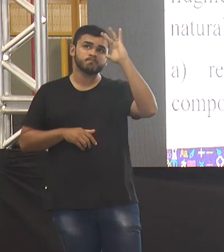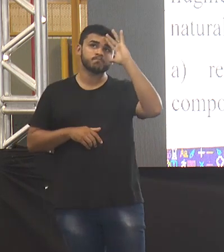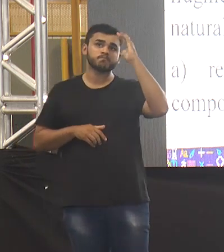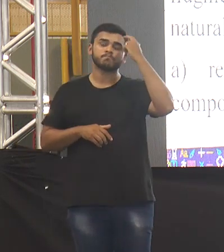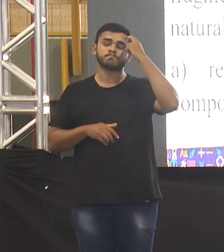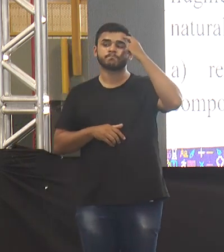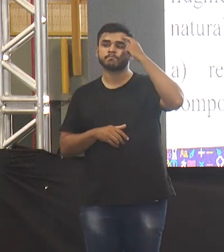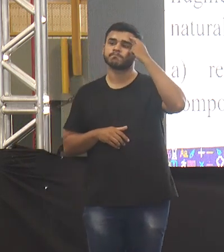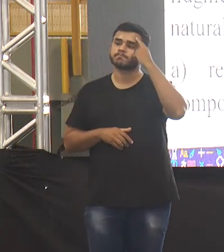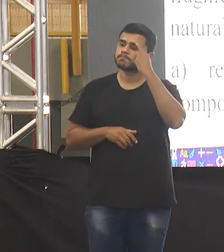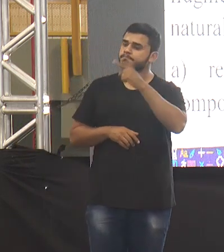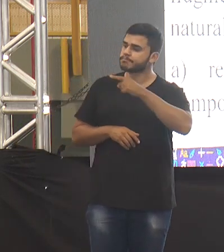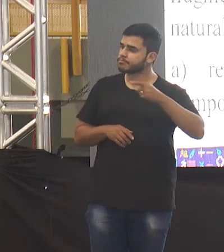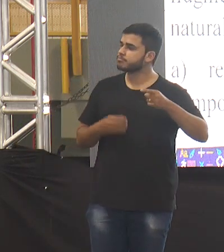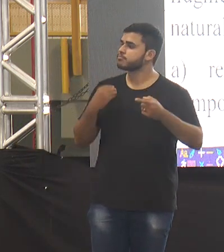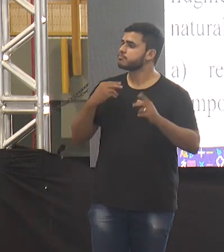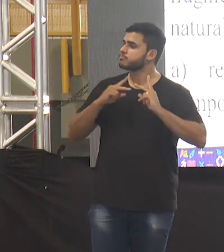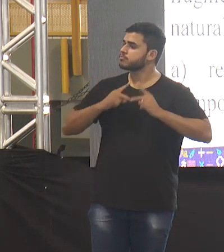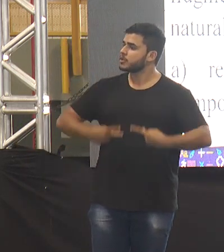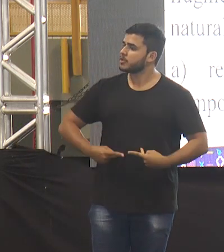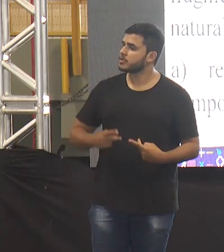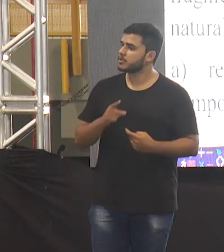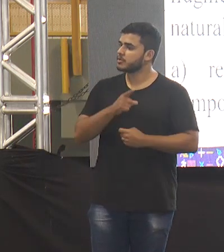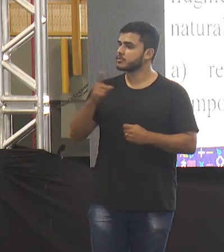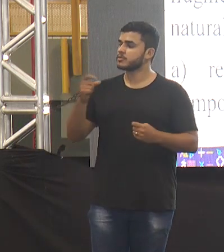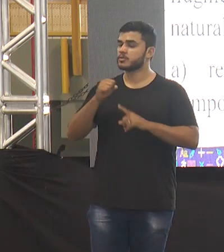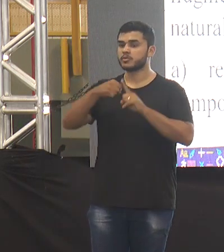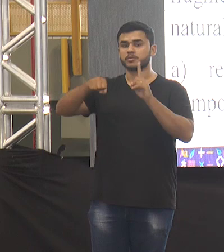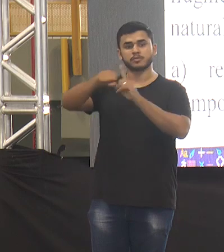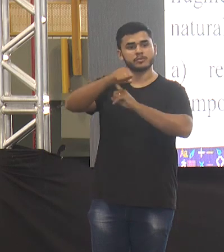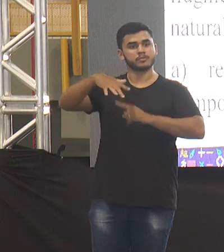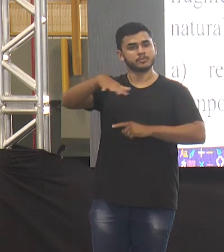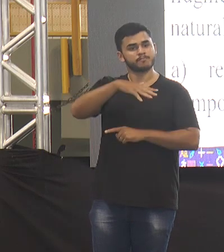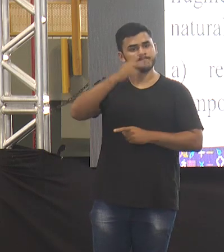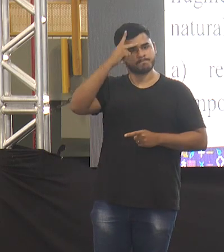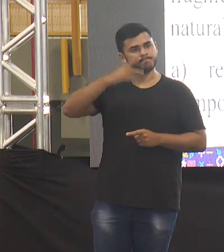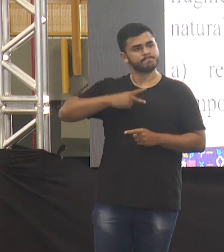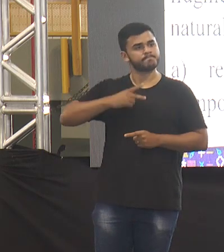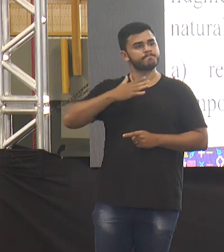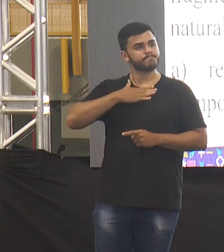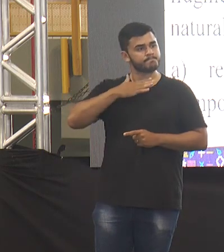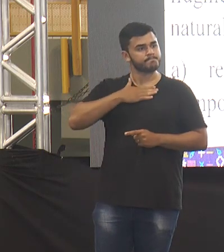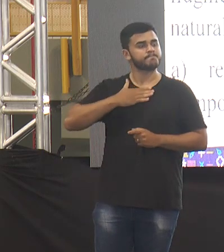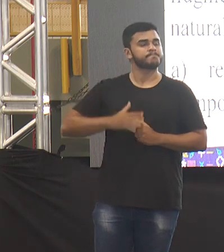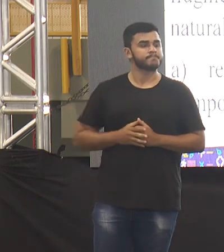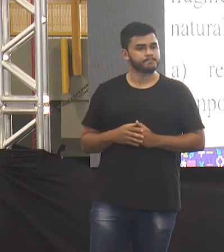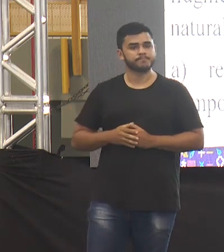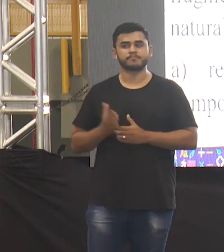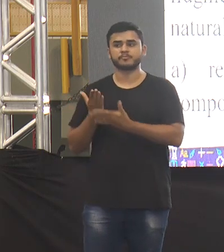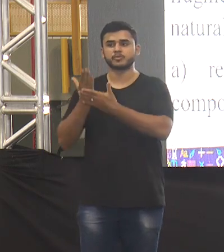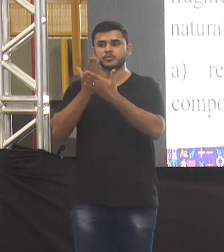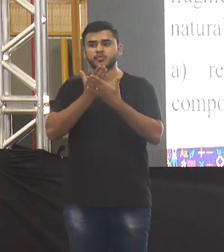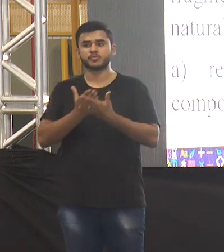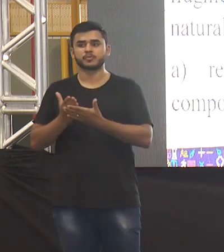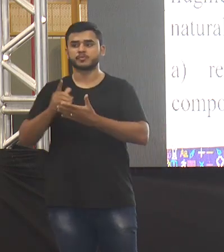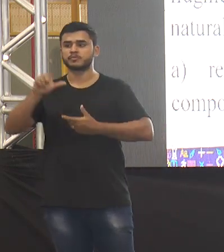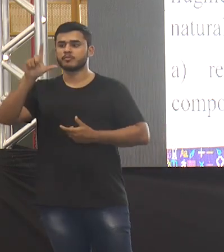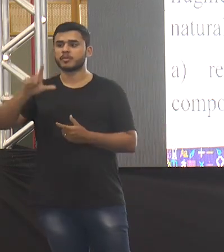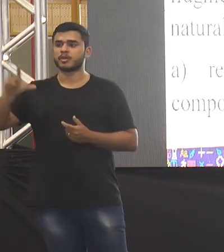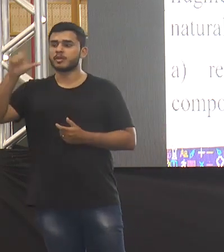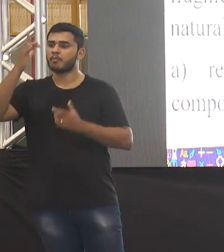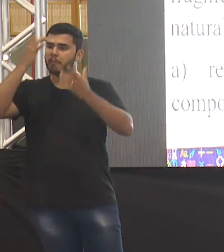gente refletir sobre o ser humano, sobre a sociedade, sobre nós mesmos. Ninguém estuda literatura para